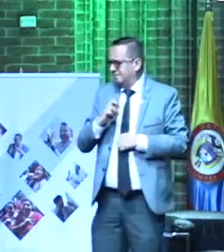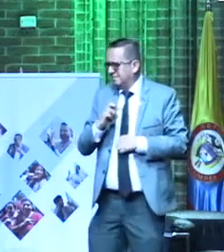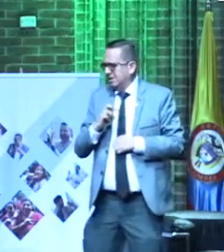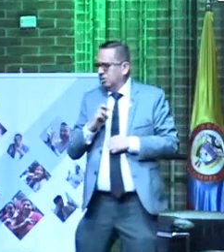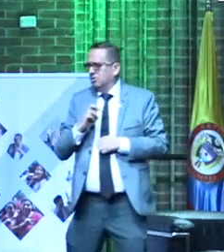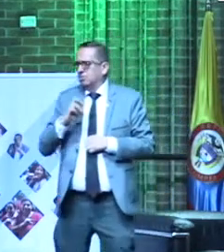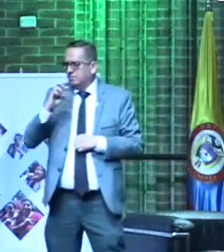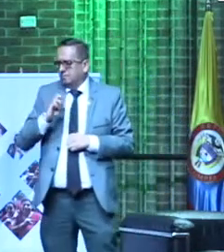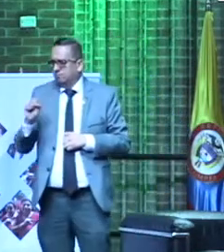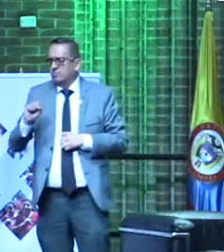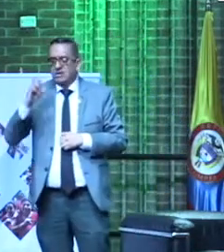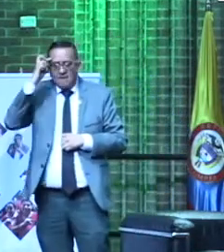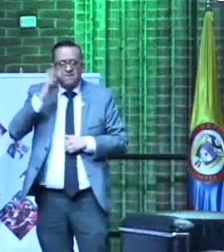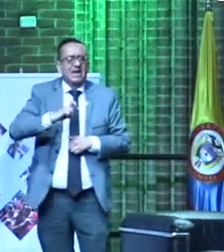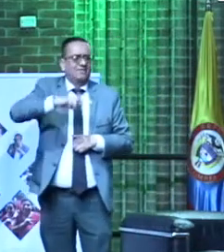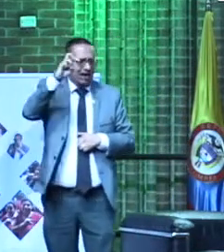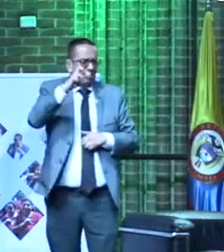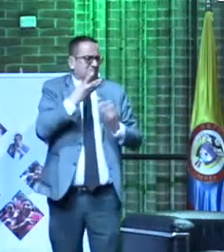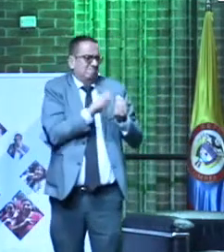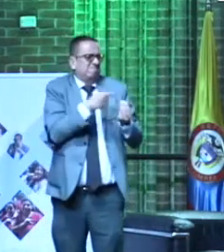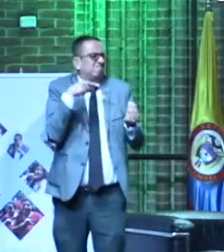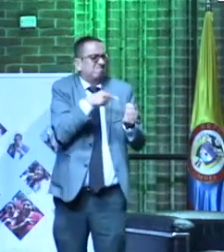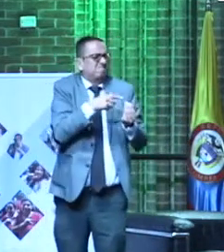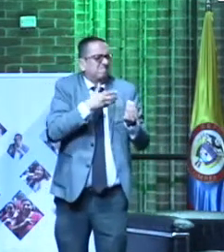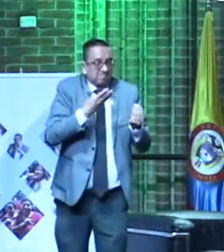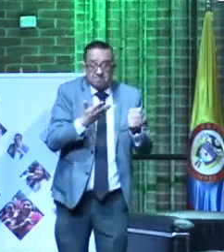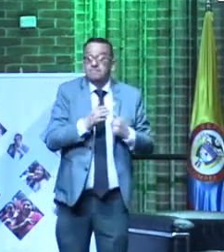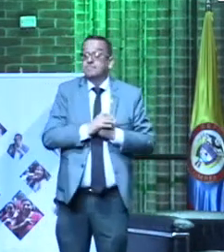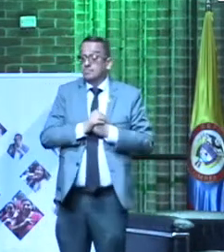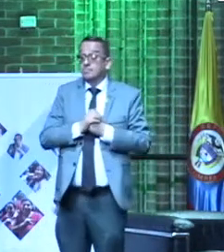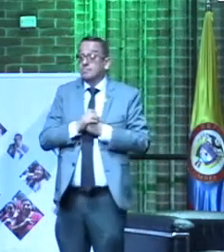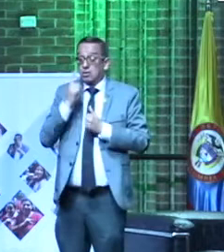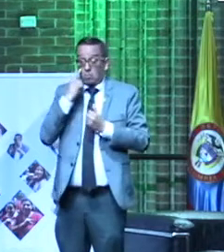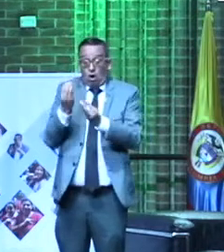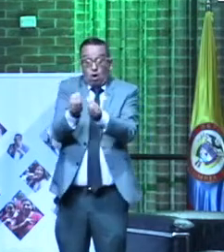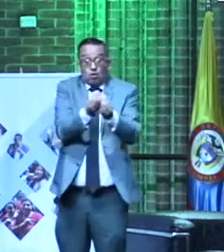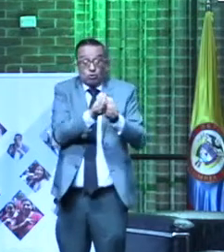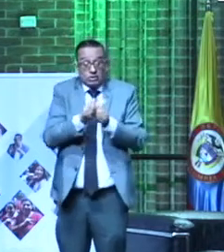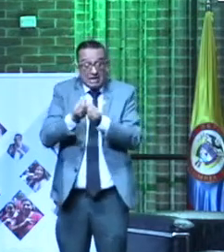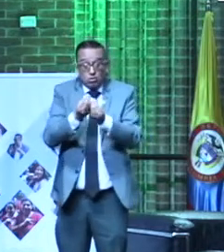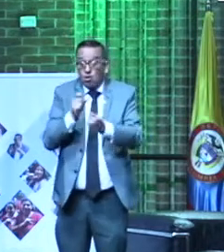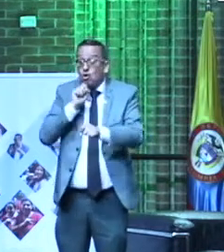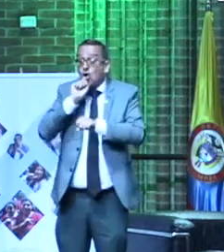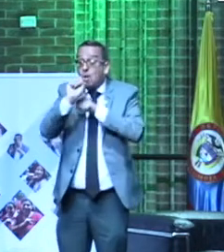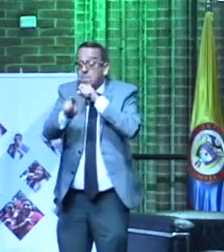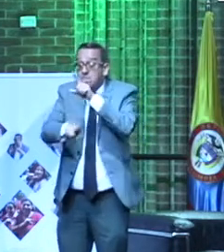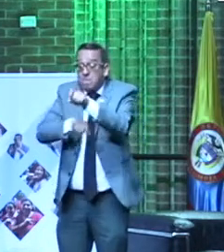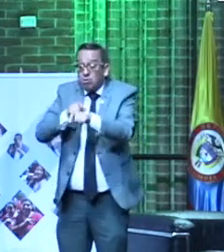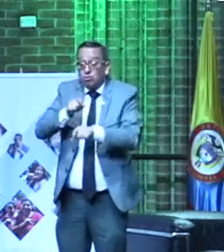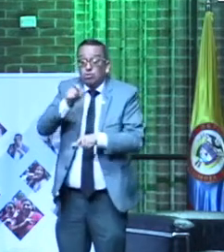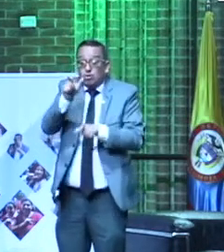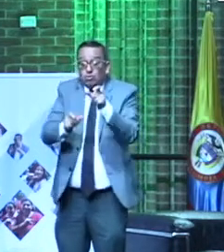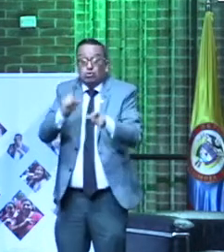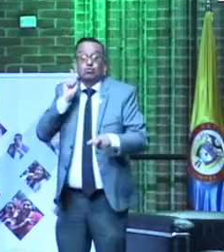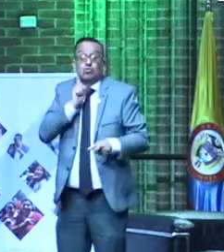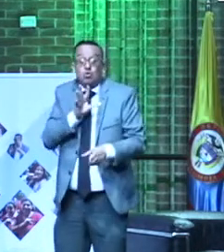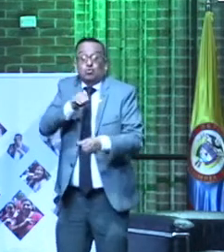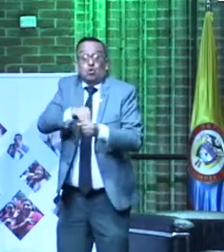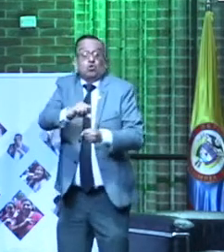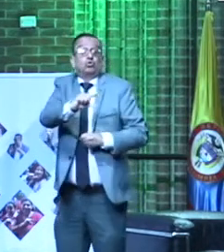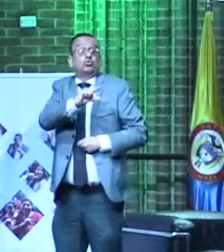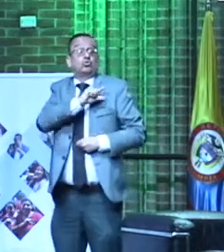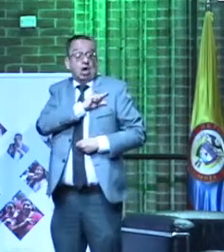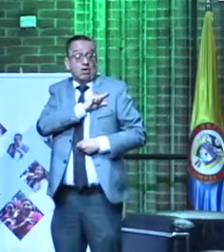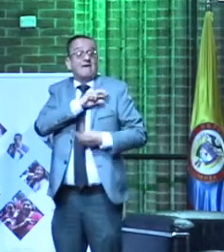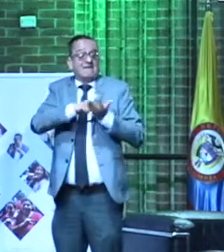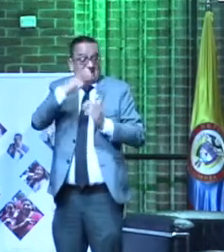INSOR. Ok. Bueno, quiero comentarles nosotros desde el Consejo Consultivo